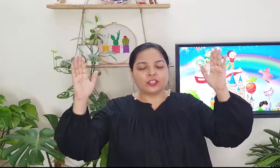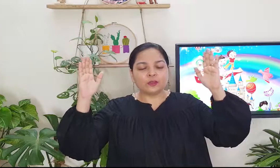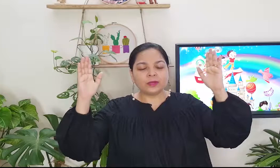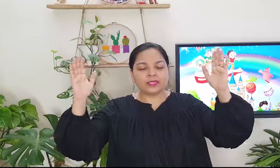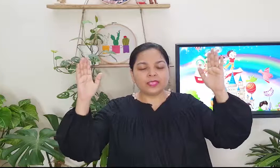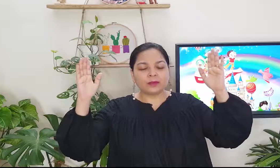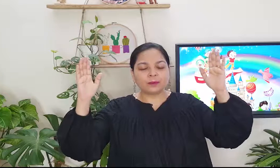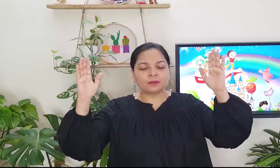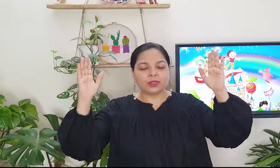খ্রিস্ট